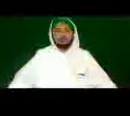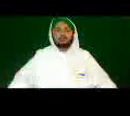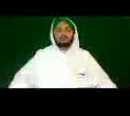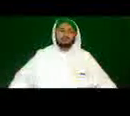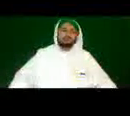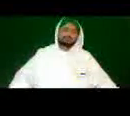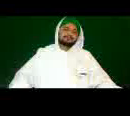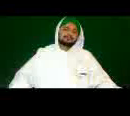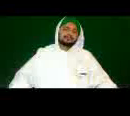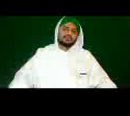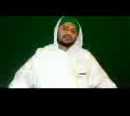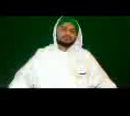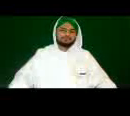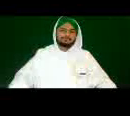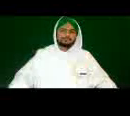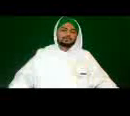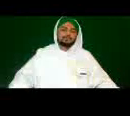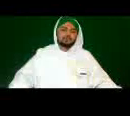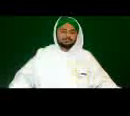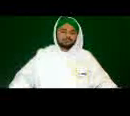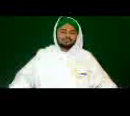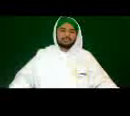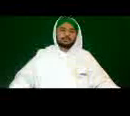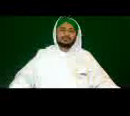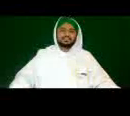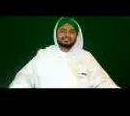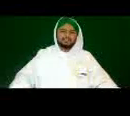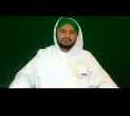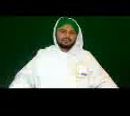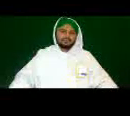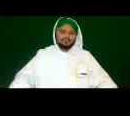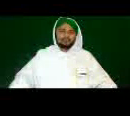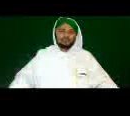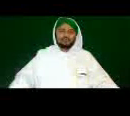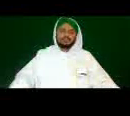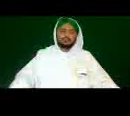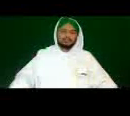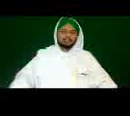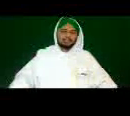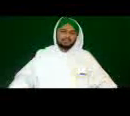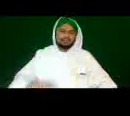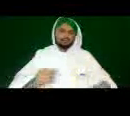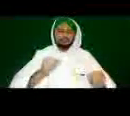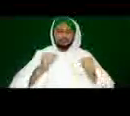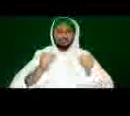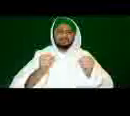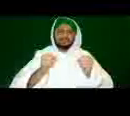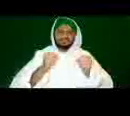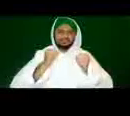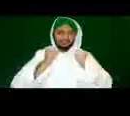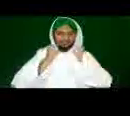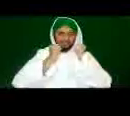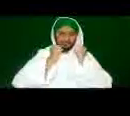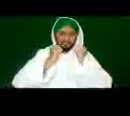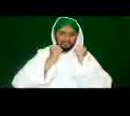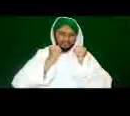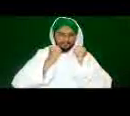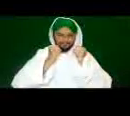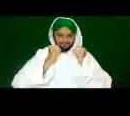دوڑنا، تو جس طرح دوڑتے ہیں کھڑے ہو کے نہیں دوڑنا، 2 ہاتھ جس طرح کرتے ہیں نا مٹھی بند کر کے